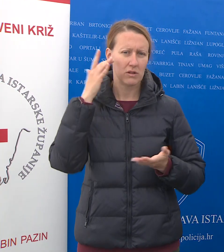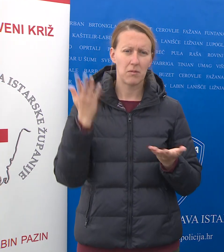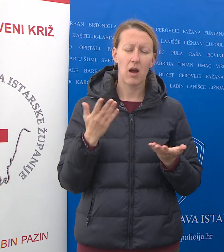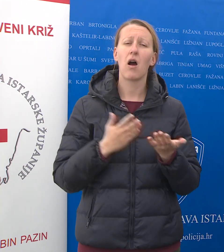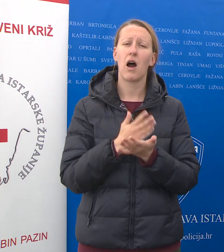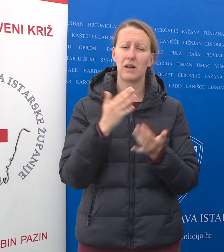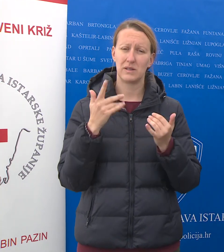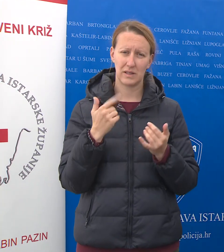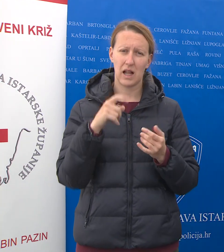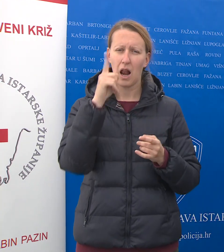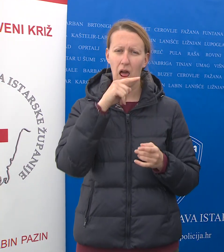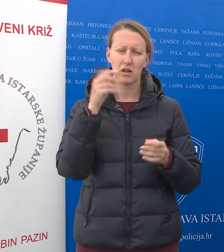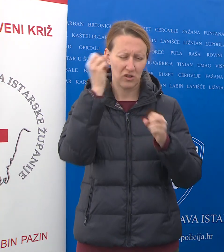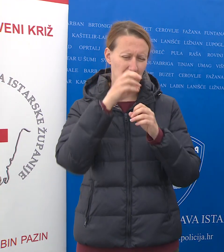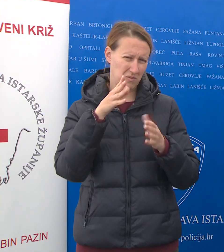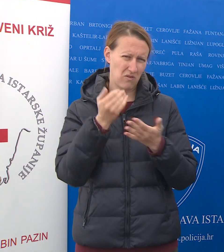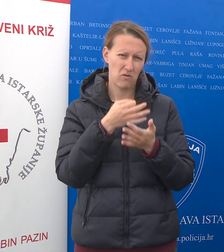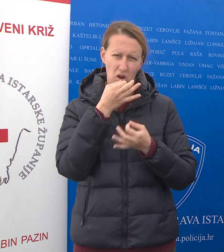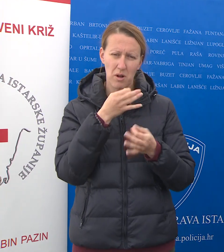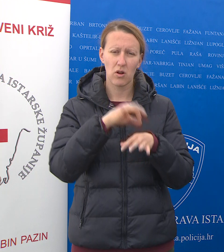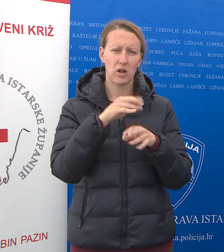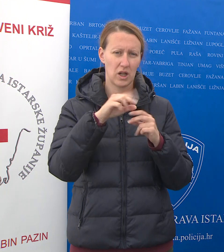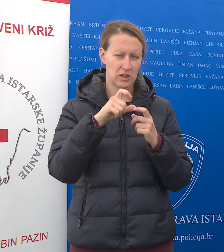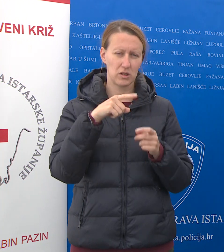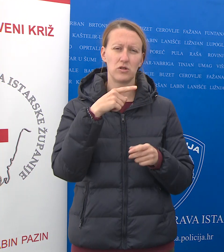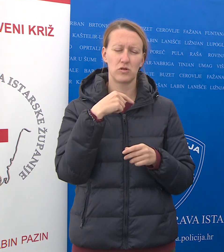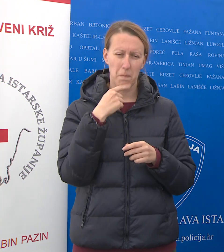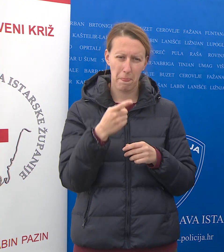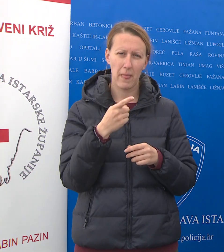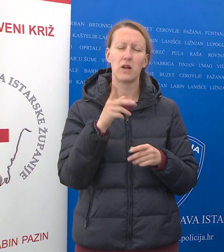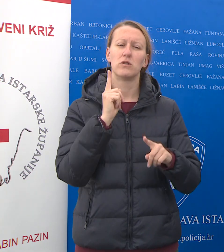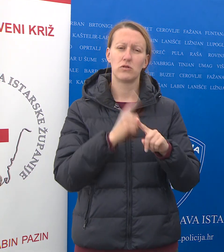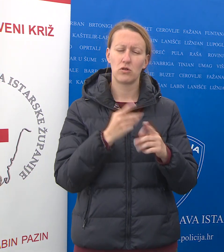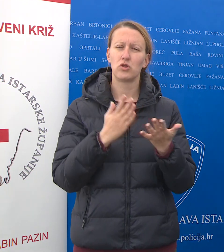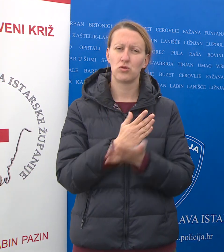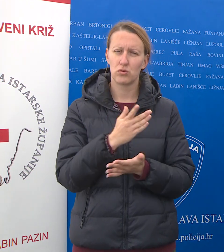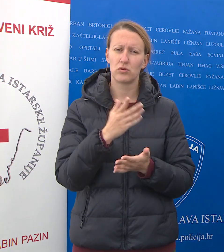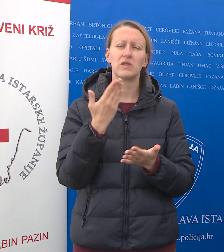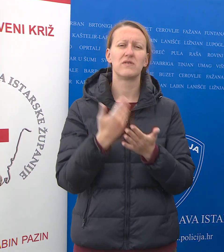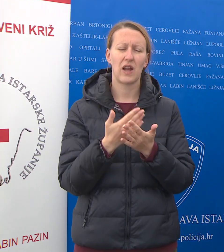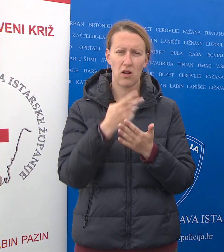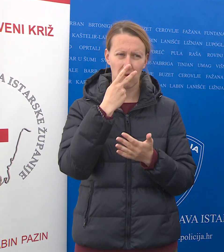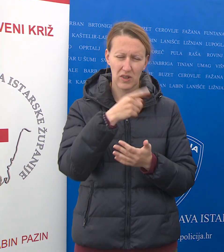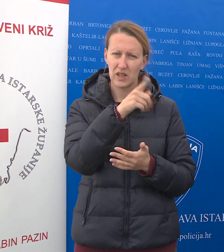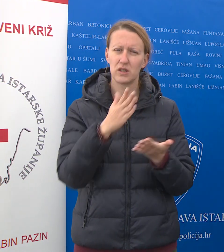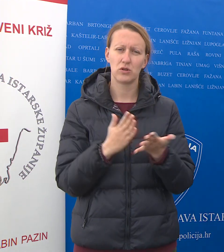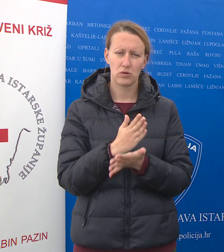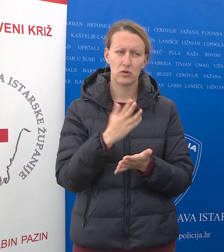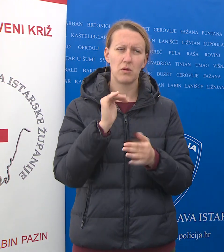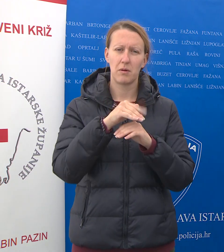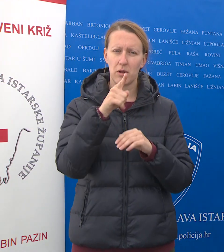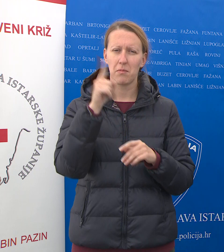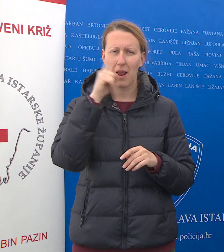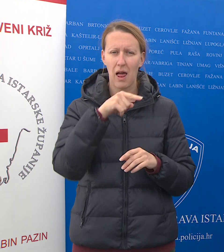a pogotovo sa lažnim vijestima. Doktorica Hrstić je konkretan slučaj, svjedoci ste tih slučajeva, prema